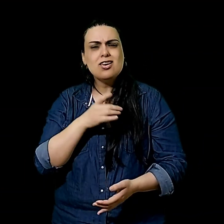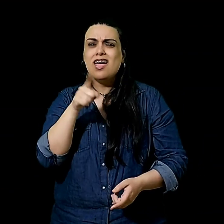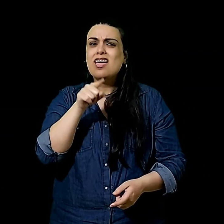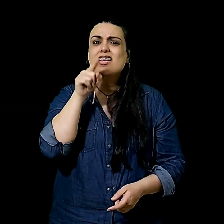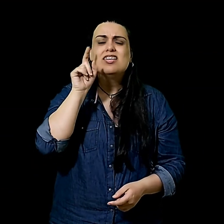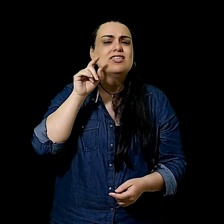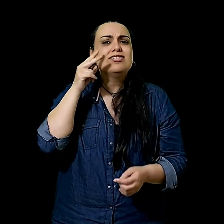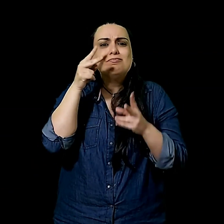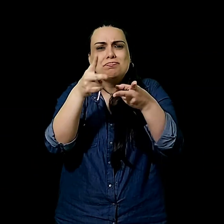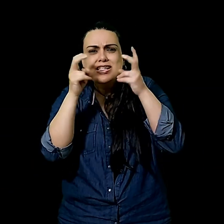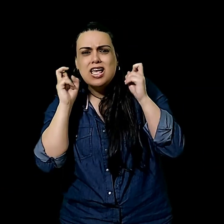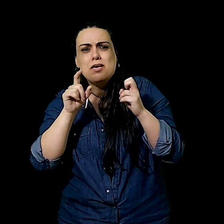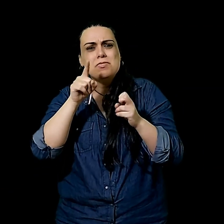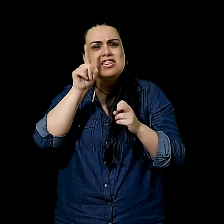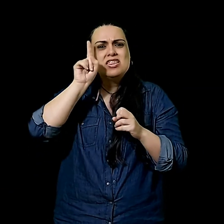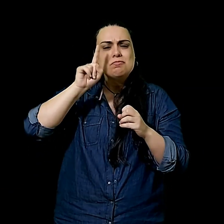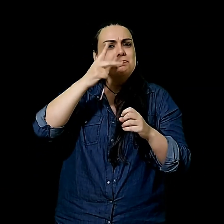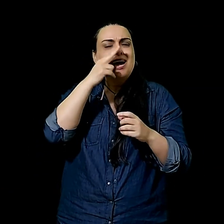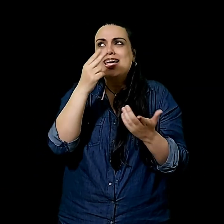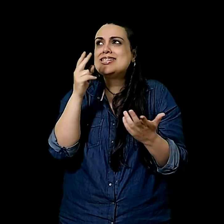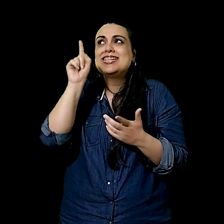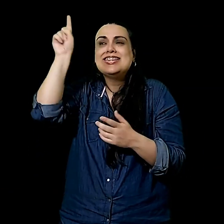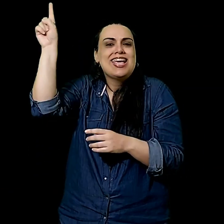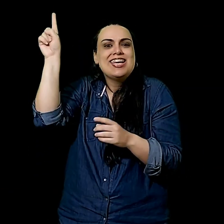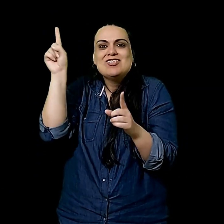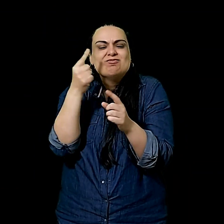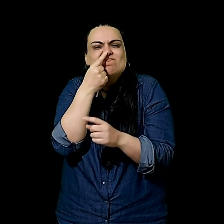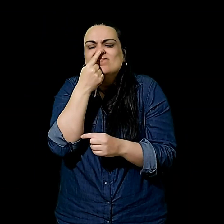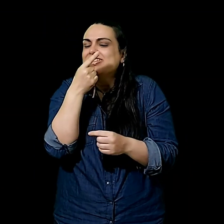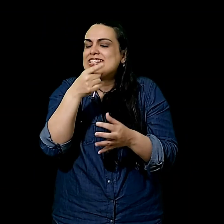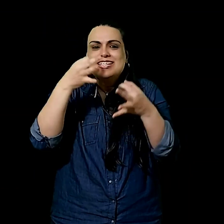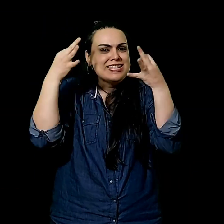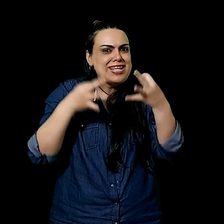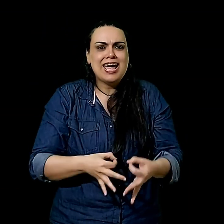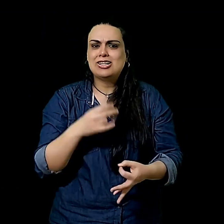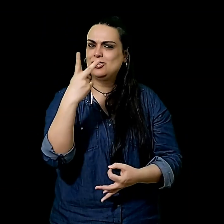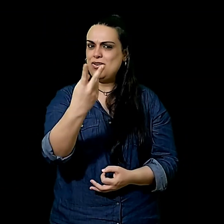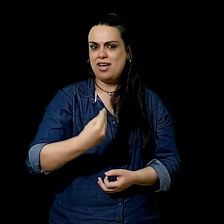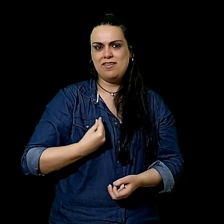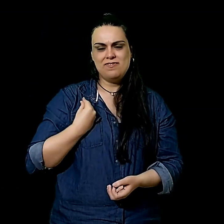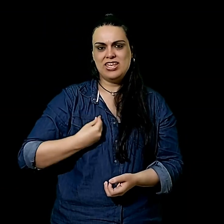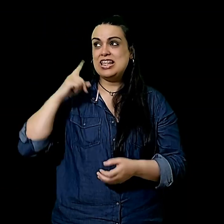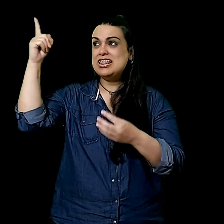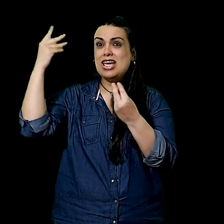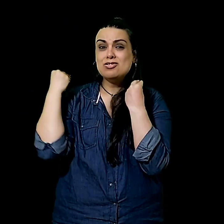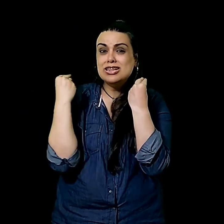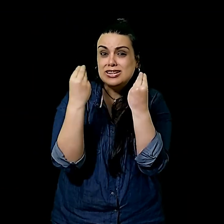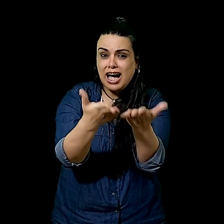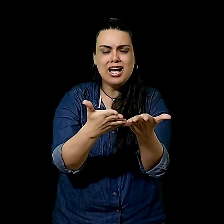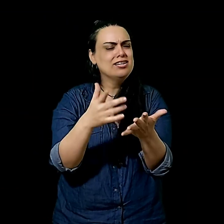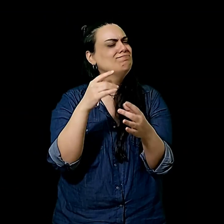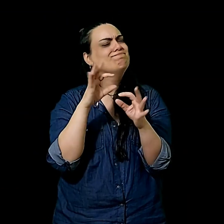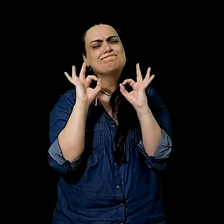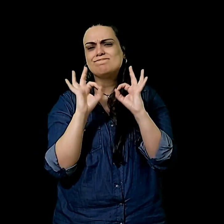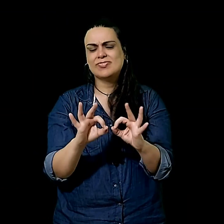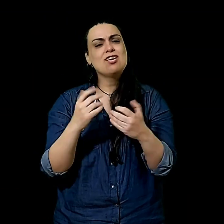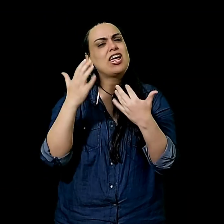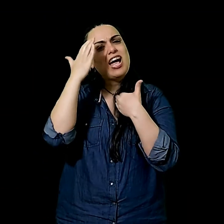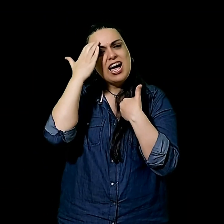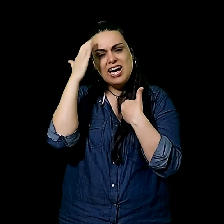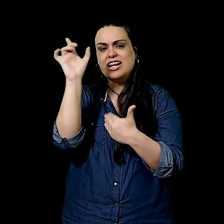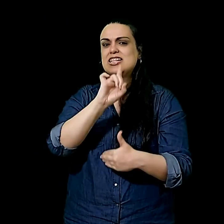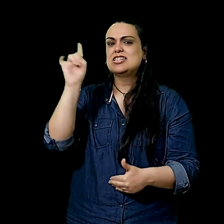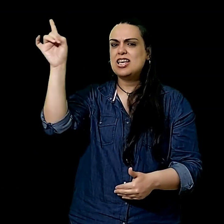porque todas as coisas que Deus te confia, Camila, Deus faz dar certo. E eu quero louvar a Deus porque eu já